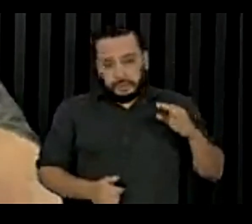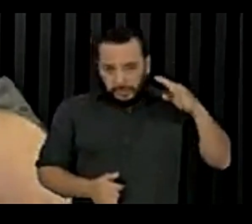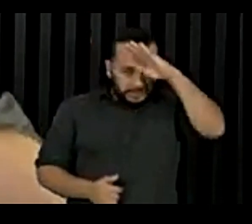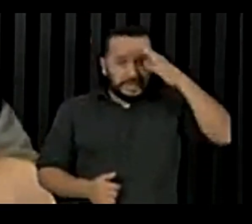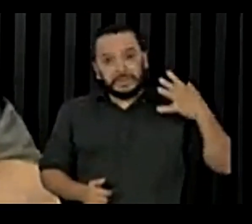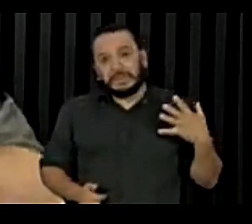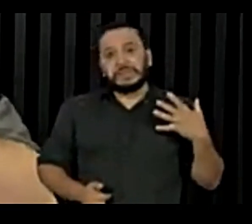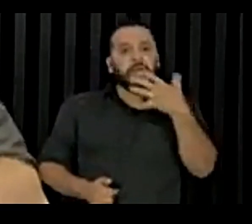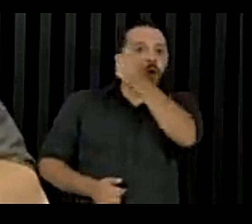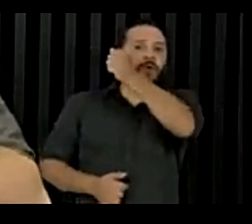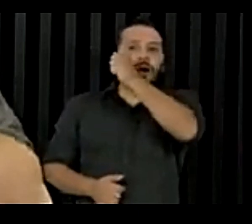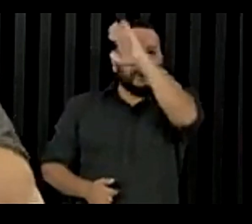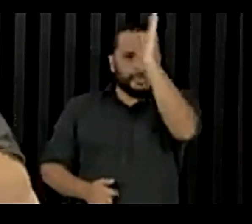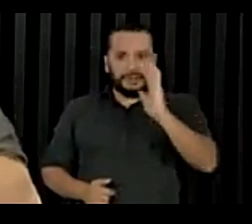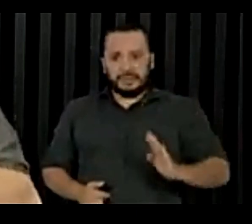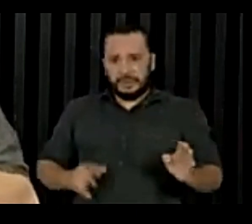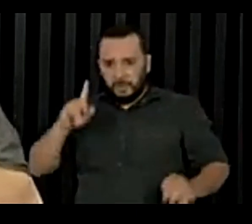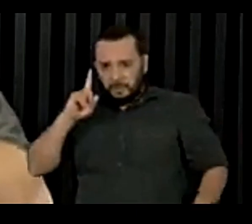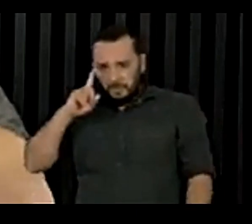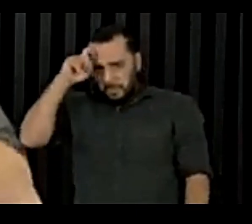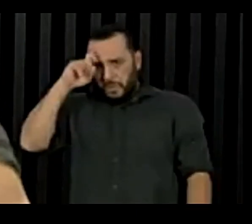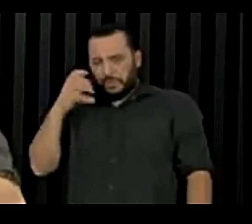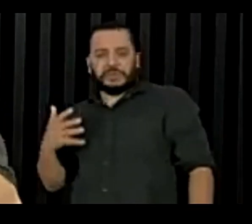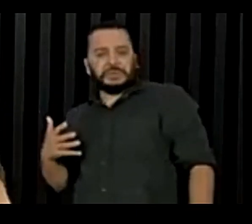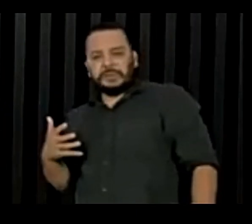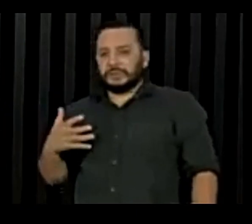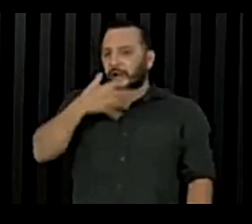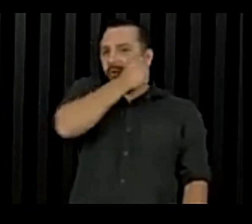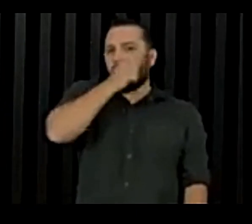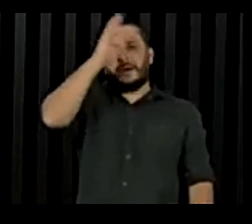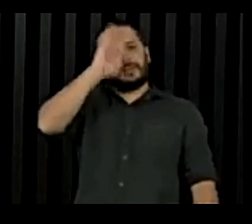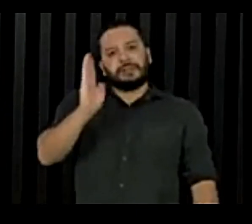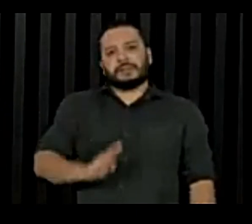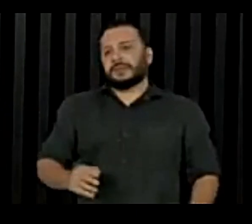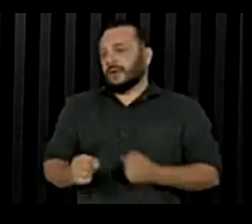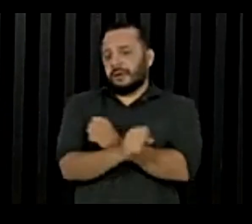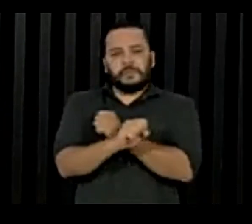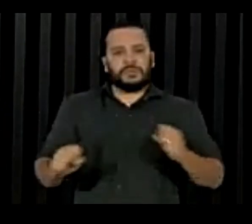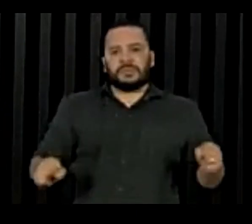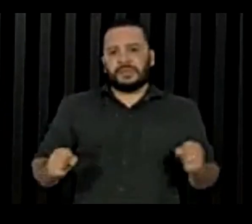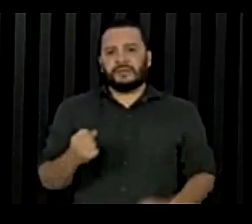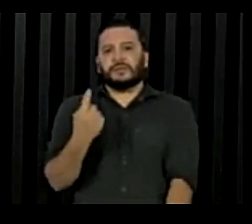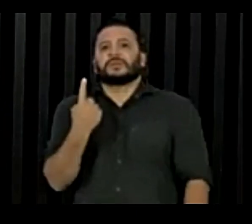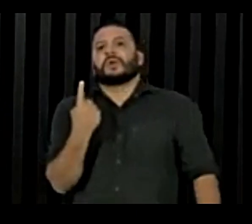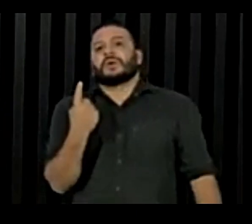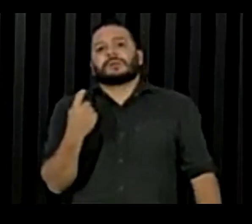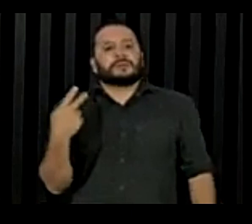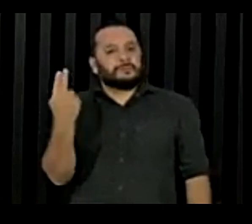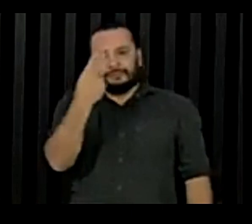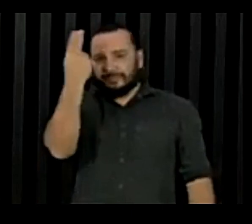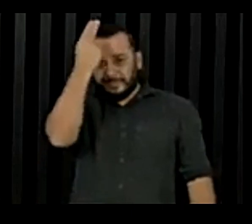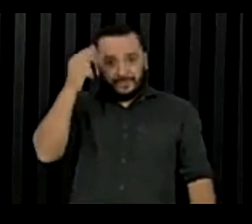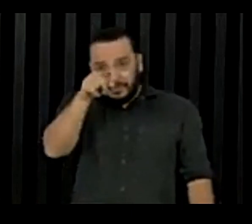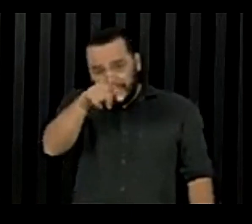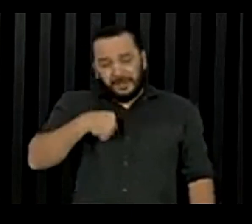pátria. E ninguém tem como, isoladamente, salvar a pátria. E é importante que as pessoas assimilem isso de uma vez por